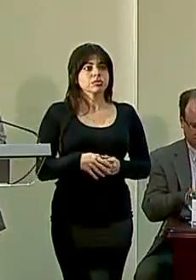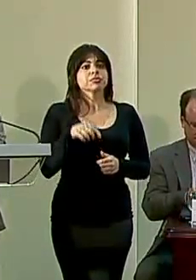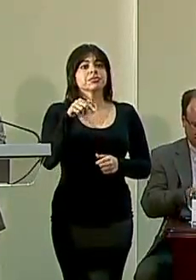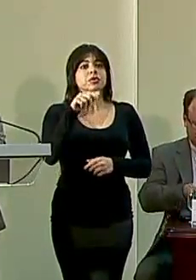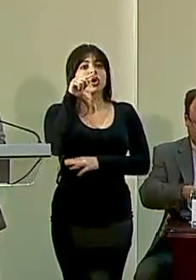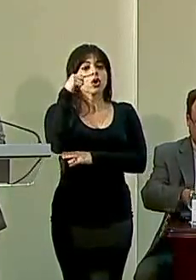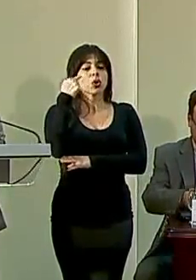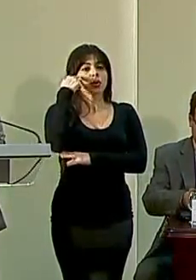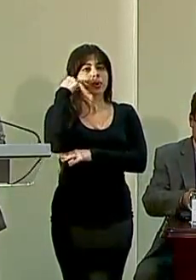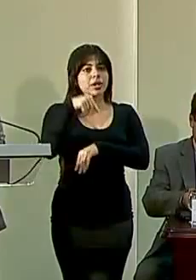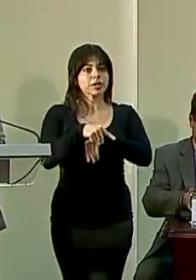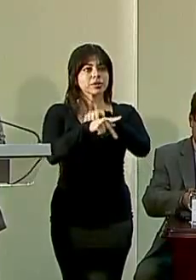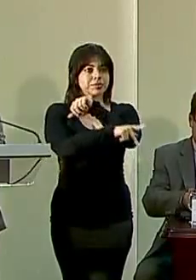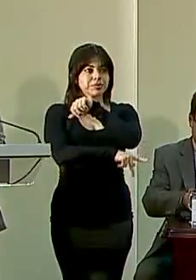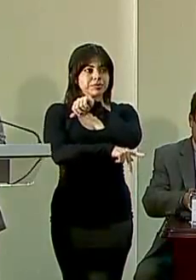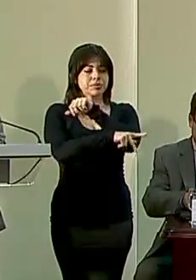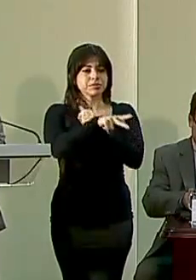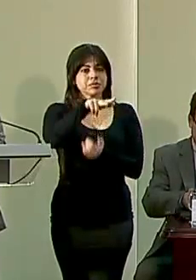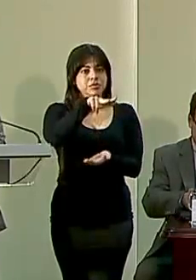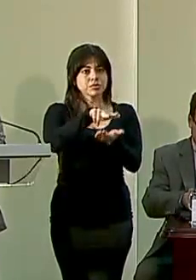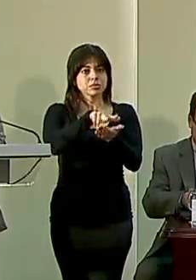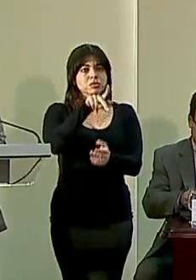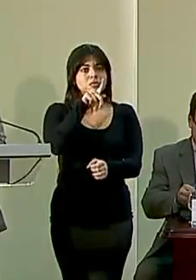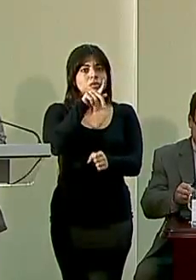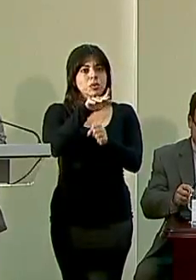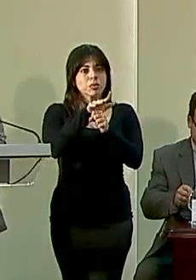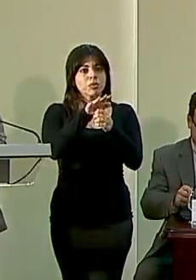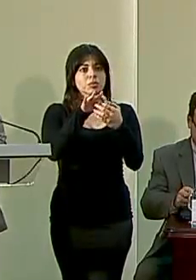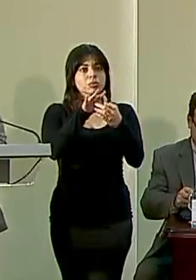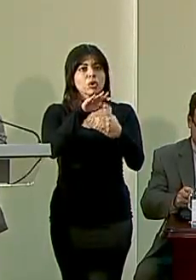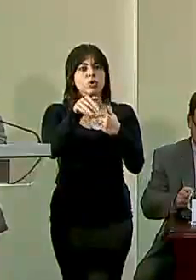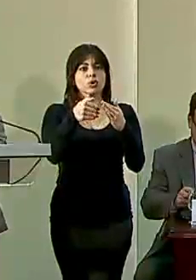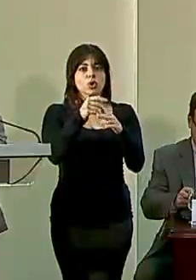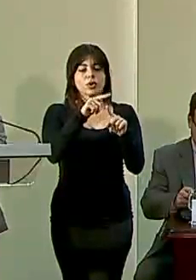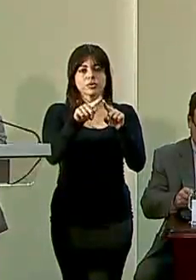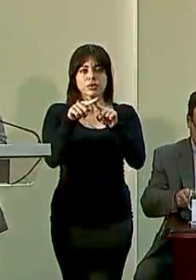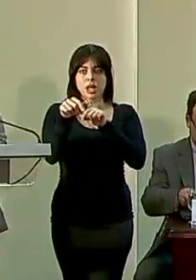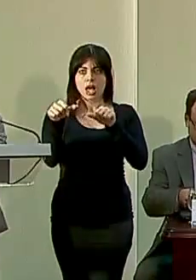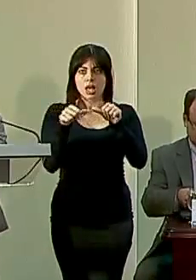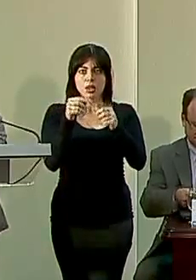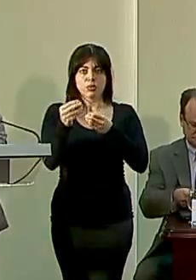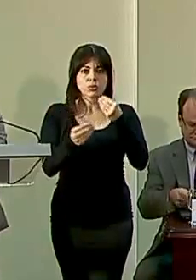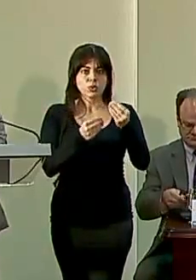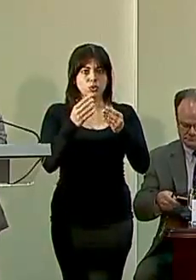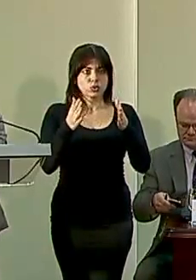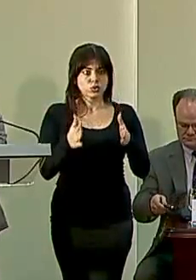donde el Gobierno de la República ratifica su compromiso con todos los sectores productivos